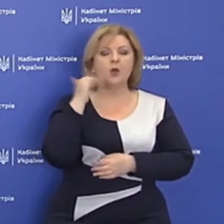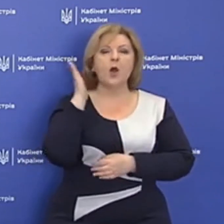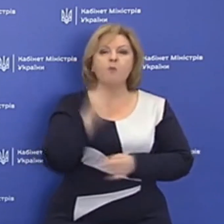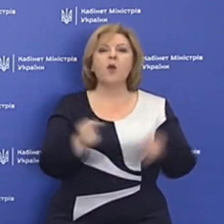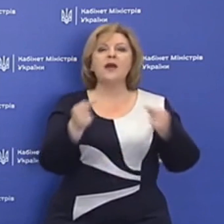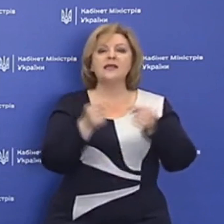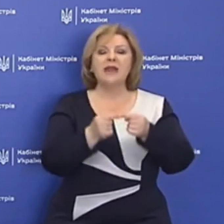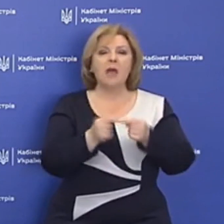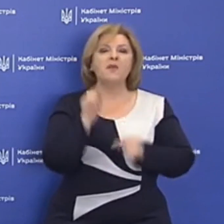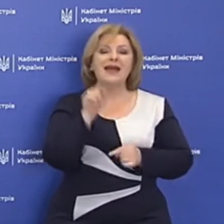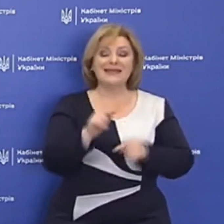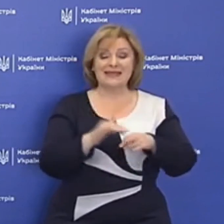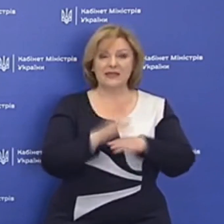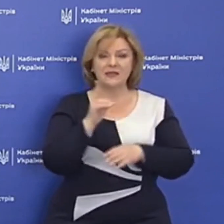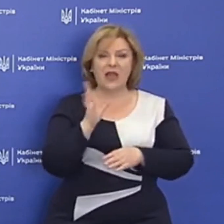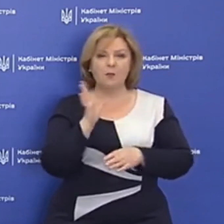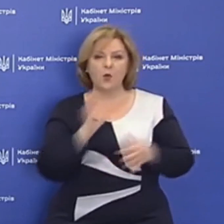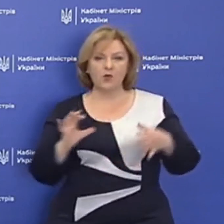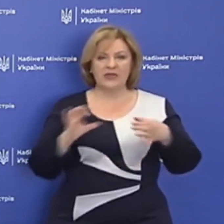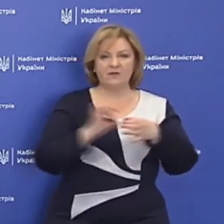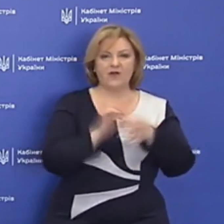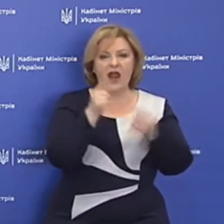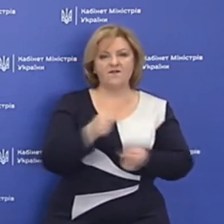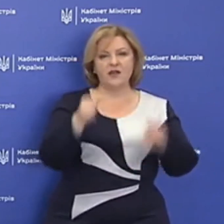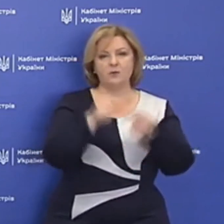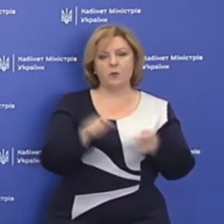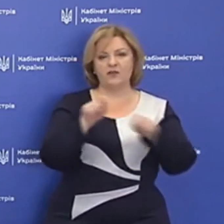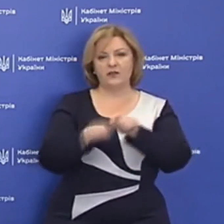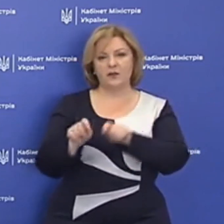ті цифри, які будуть підкріплені відповідним